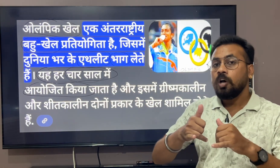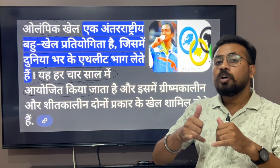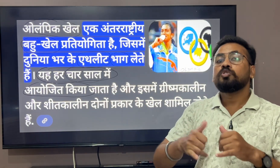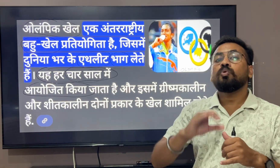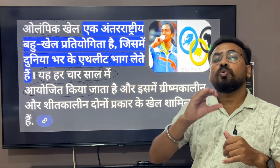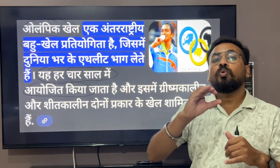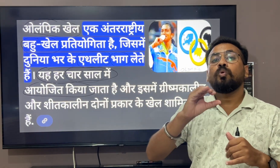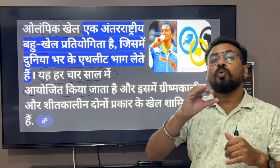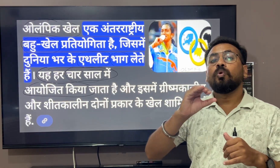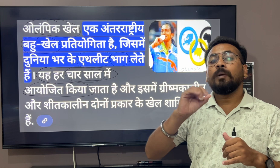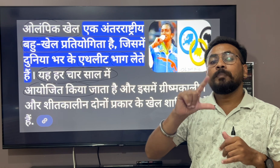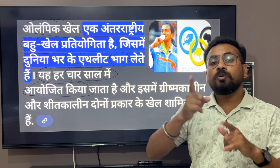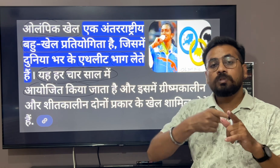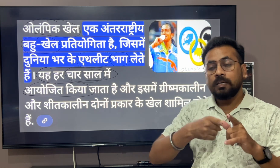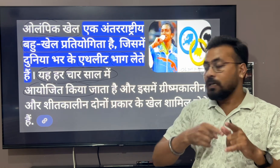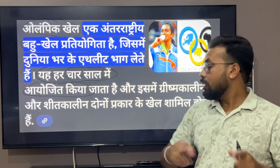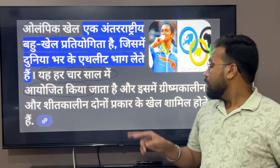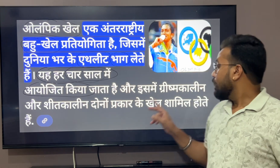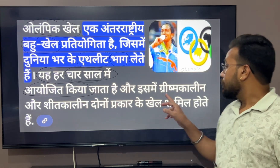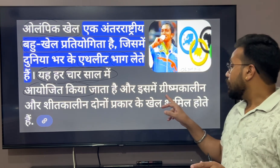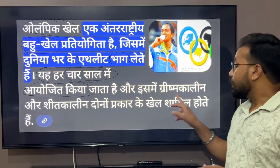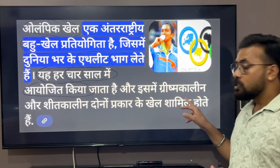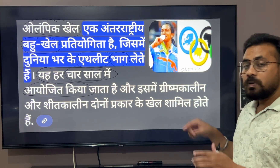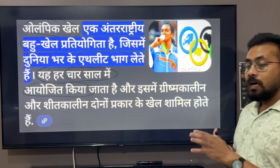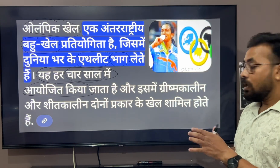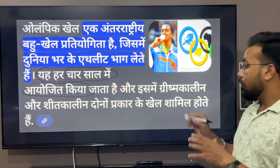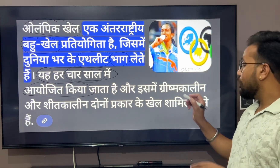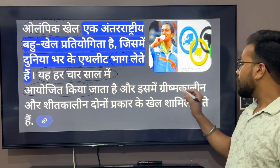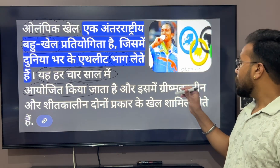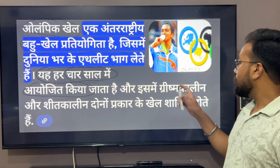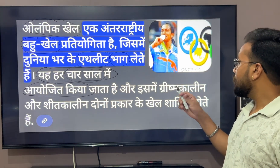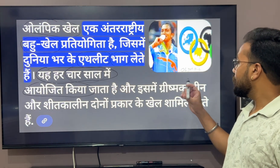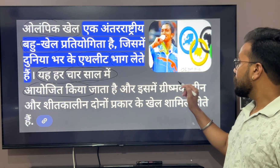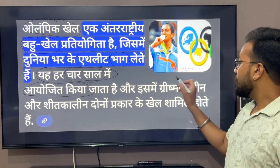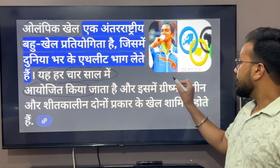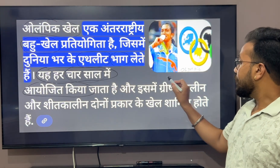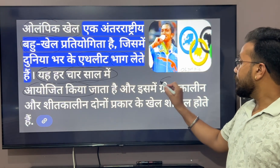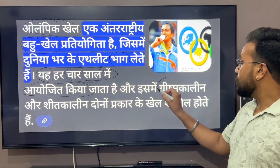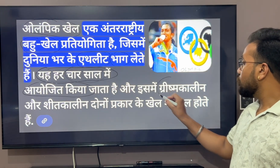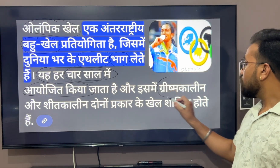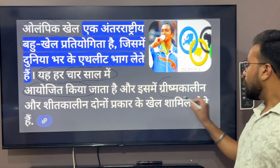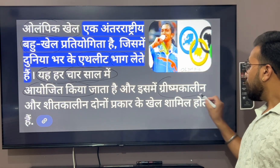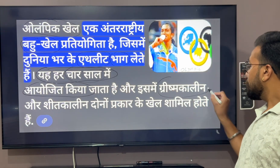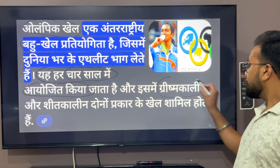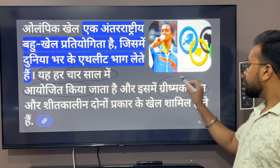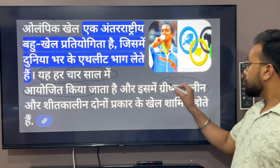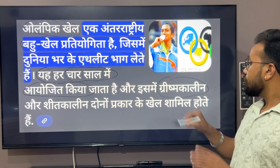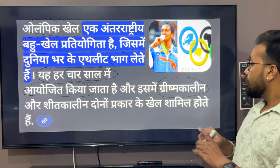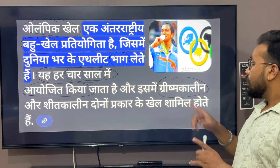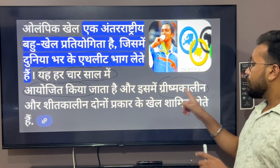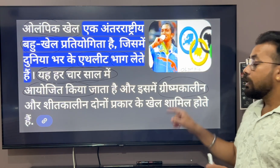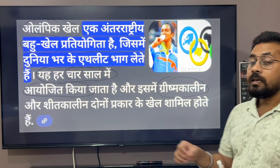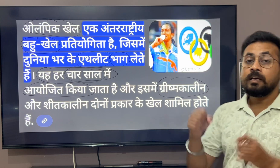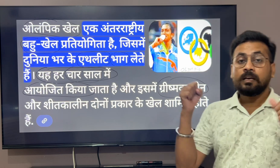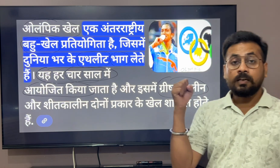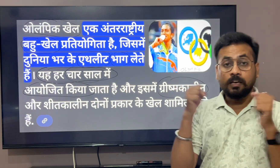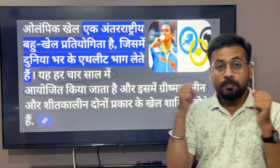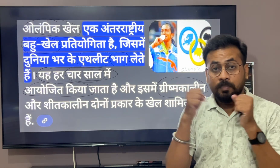जो ओलंपिक होते हैं, ये ग्रीष्मकाल मतलब ये जो होता है, ये गर्मी